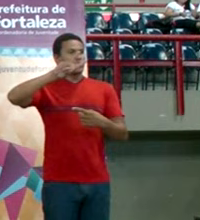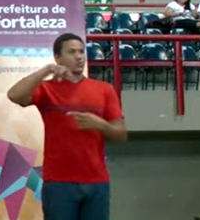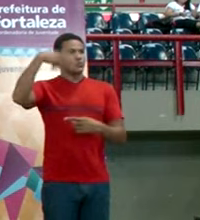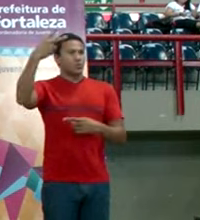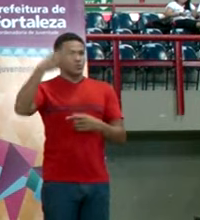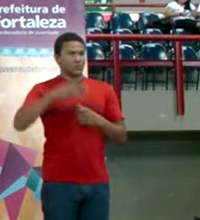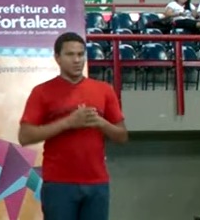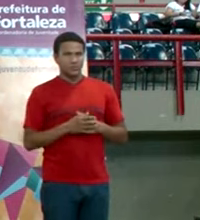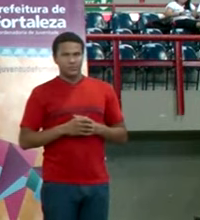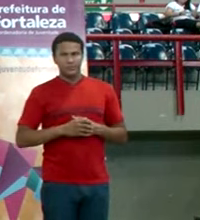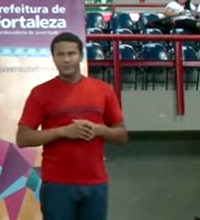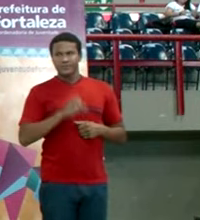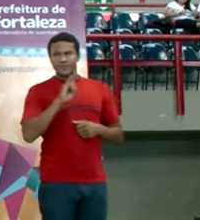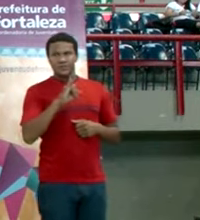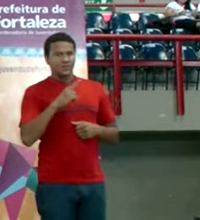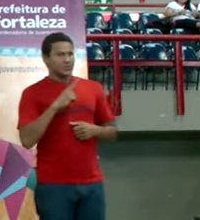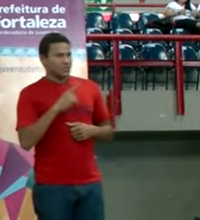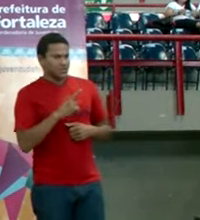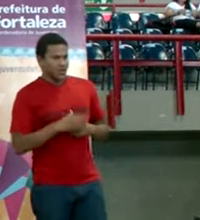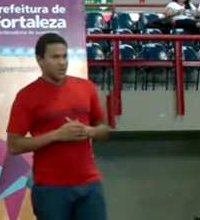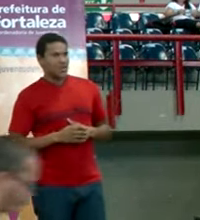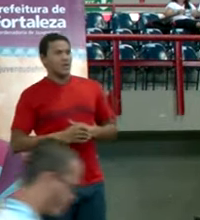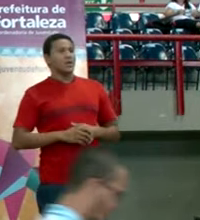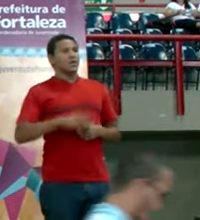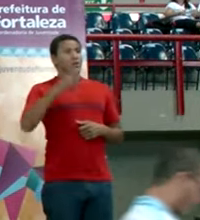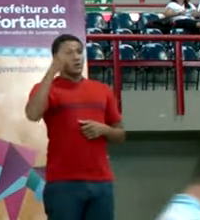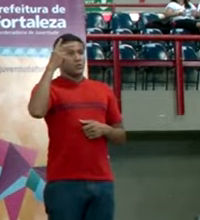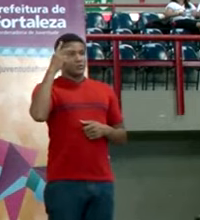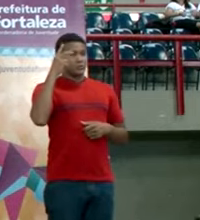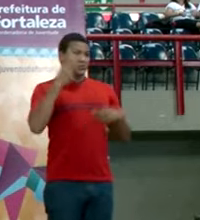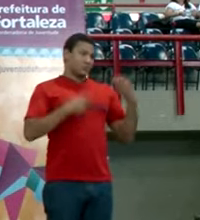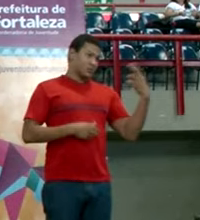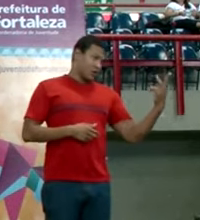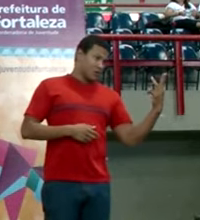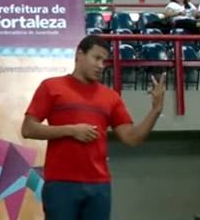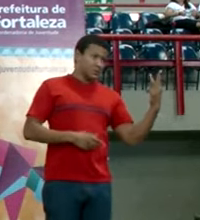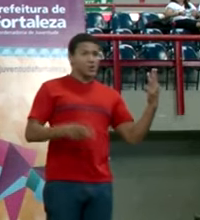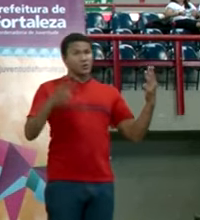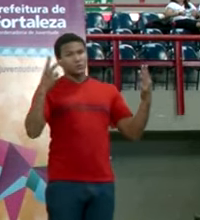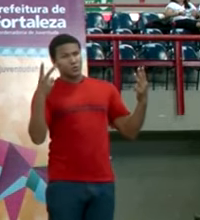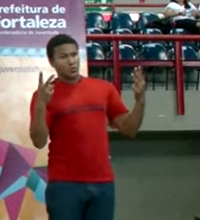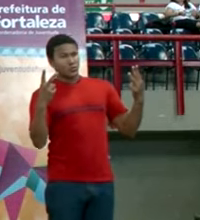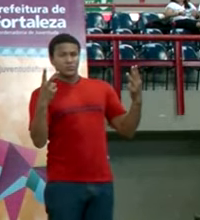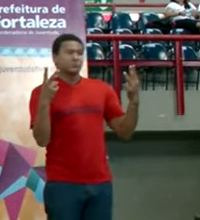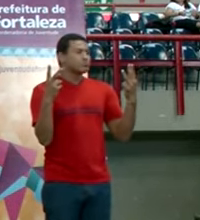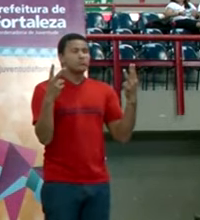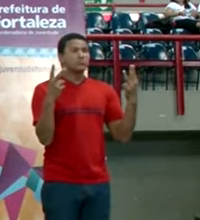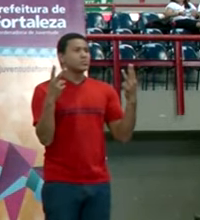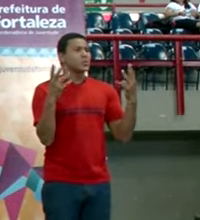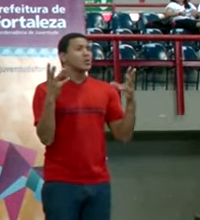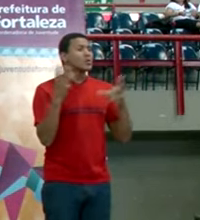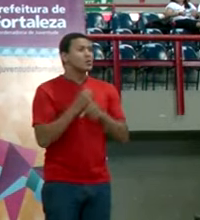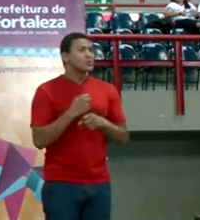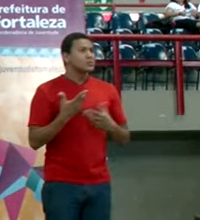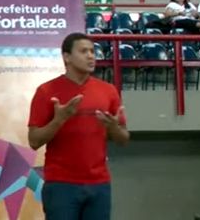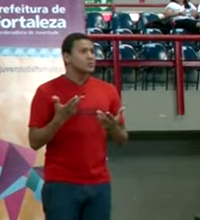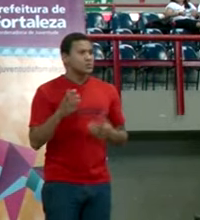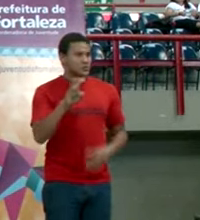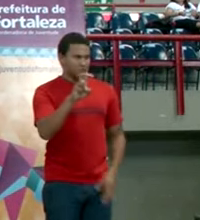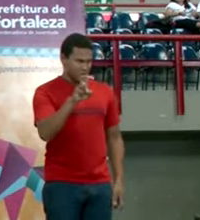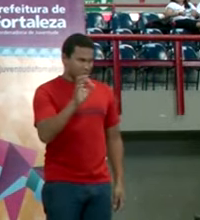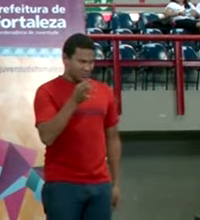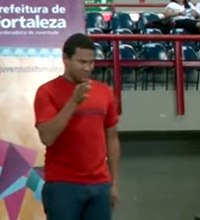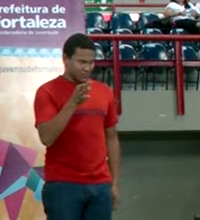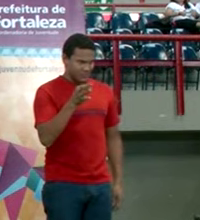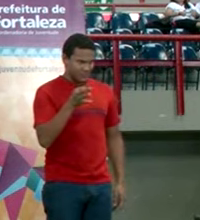três vezes e vou contar a segunda nota duas vezes então tô contando Quantas vezes ao todo C Então